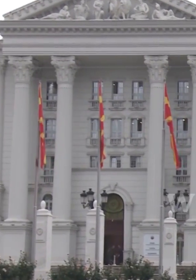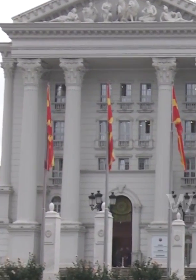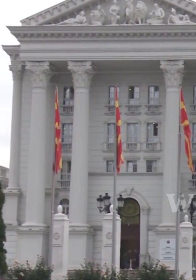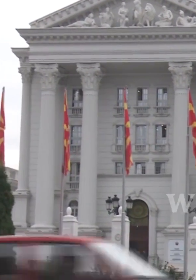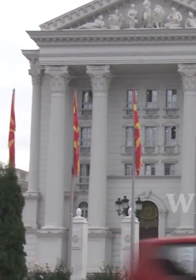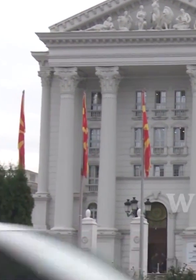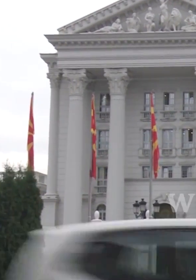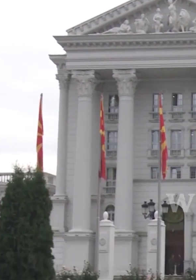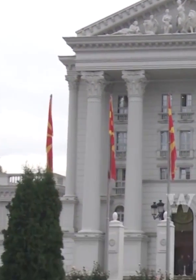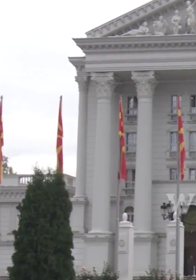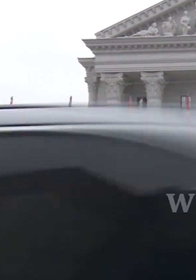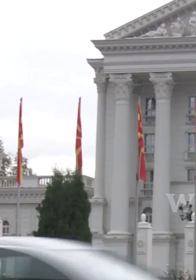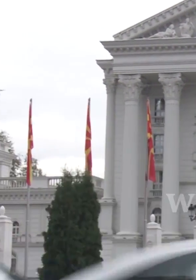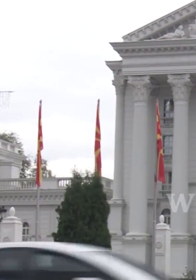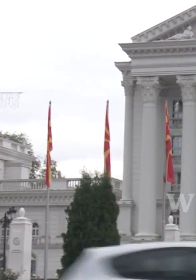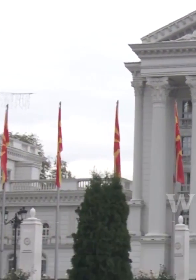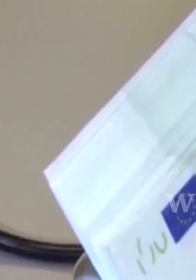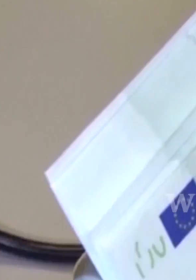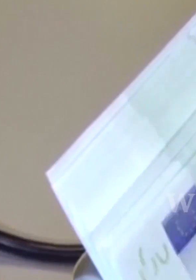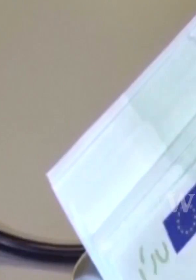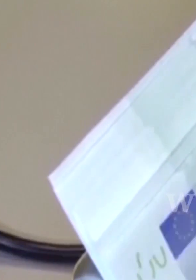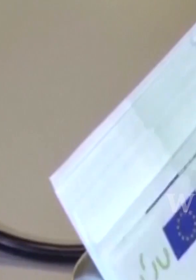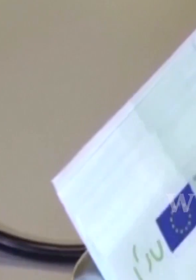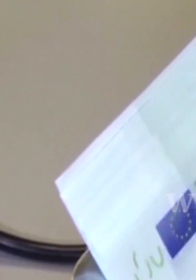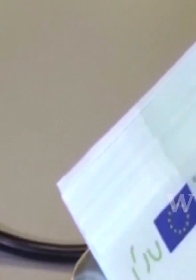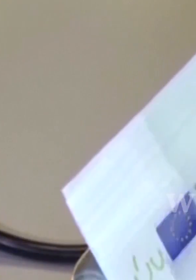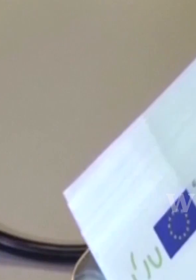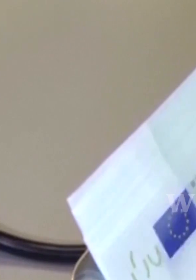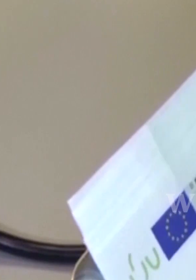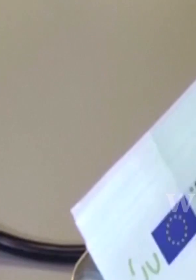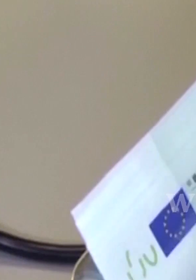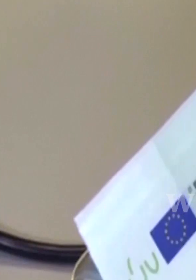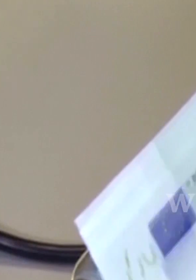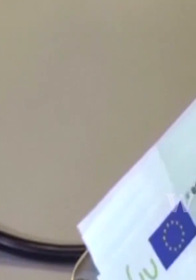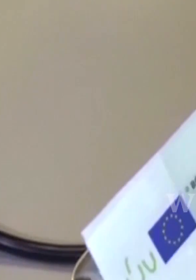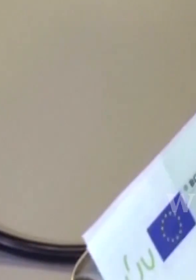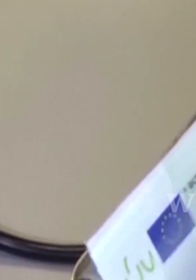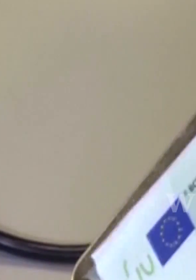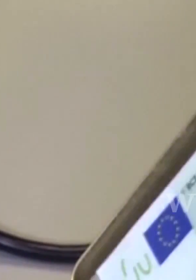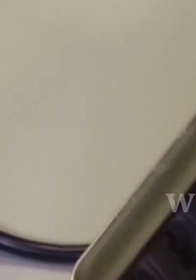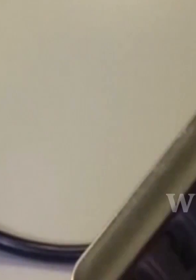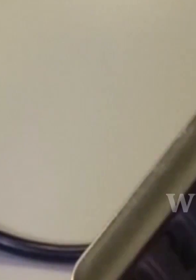është subvencionimi i pagës së kontributeve nga sigurimi i patjetërsueshëm në kohë të gjendjes së jashtëzakonshme.